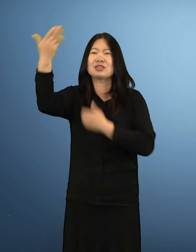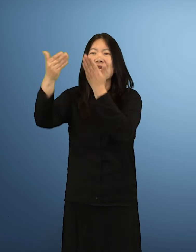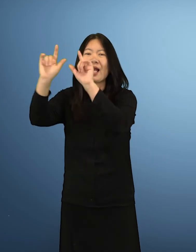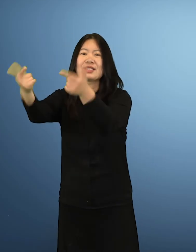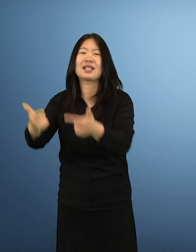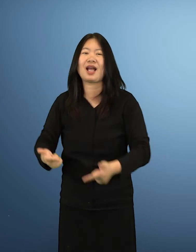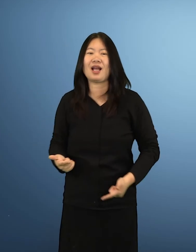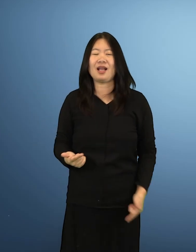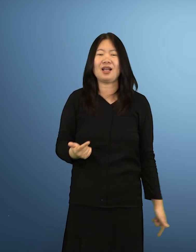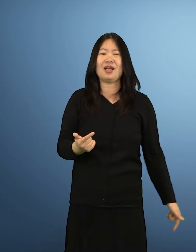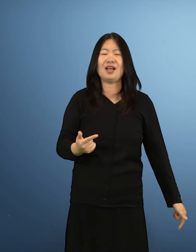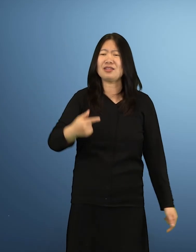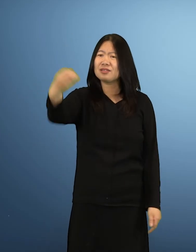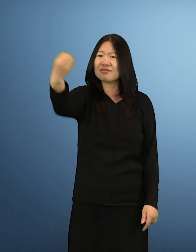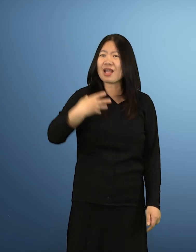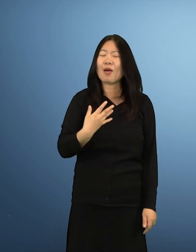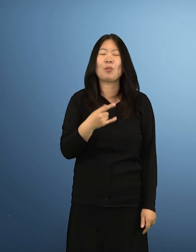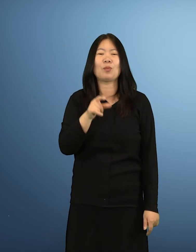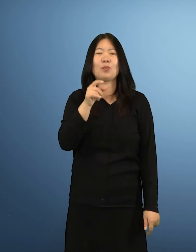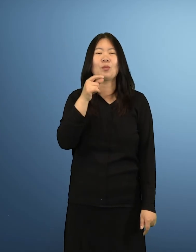테스가 답을 주는 게 아니에요.